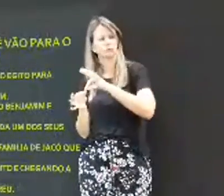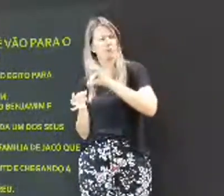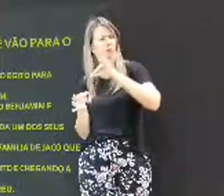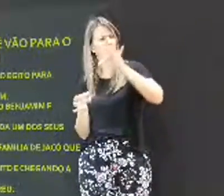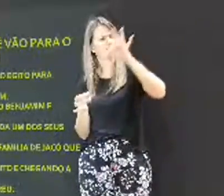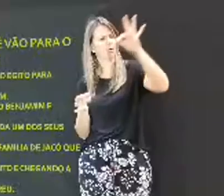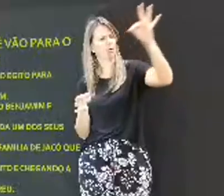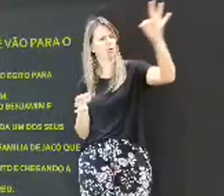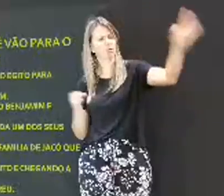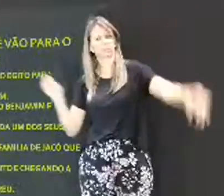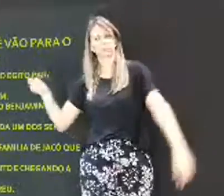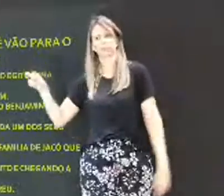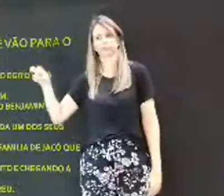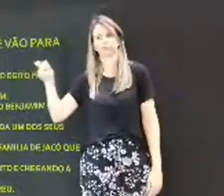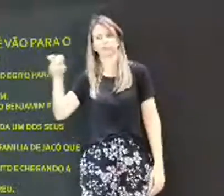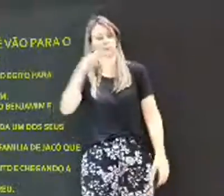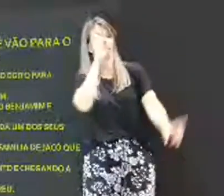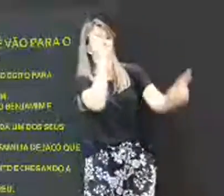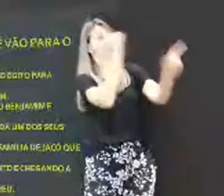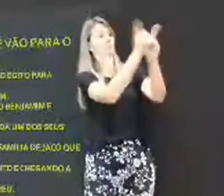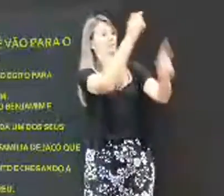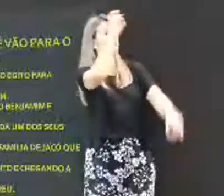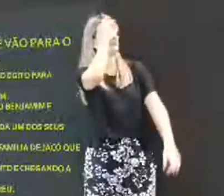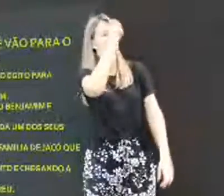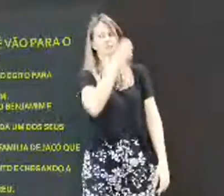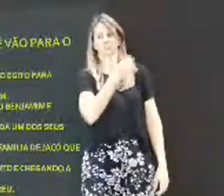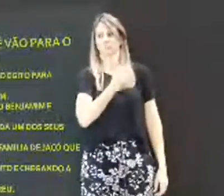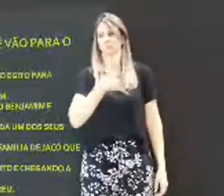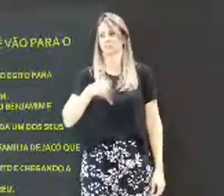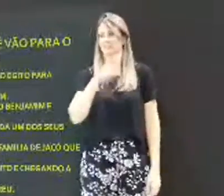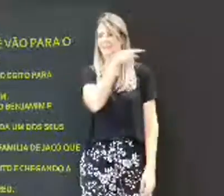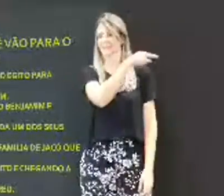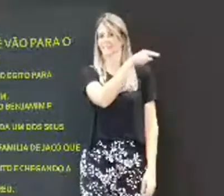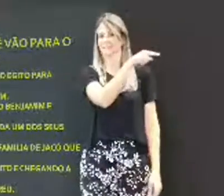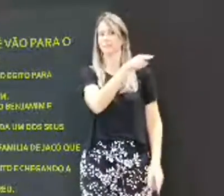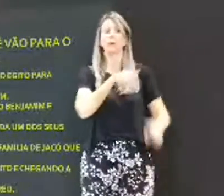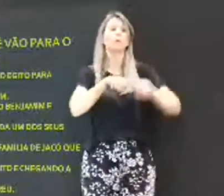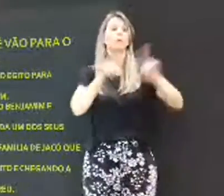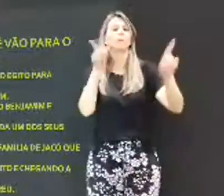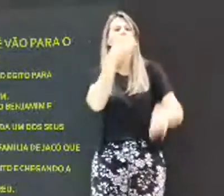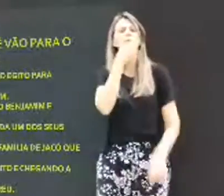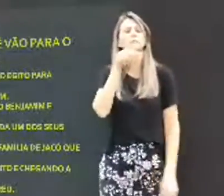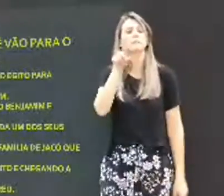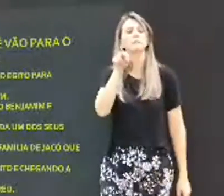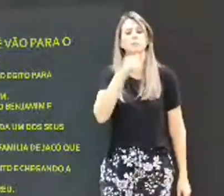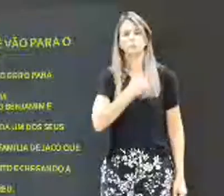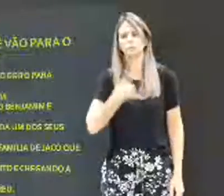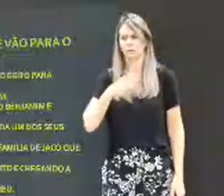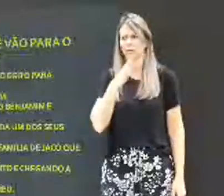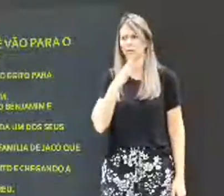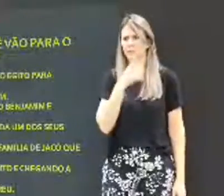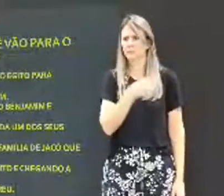era uma distância muito longa. E eles foram, né? Para ir lá, eles encontraram José, que era o irmão deles.